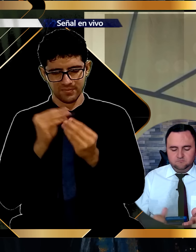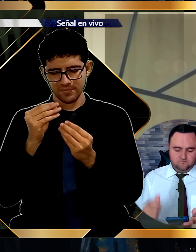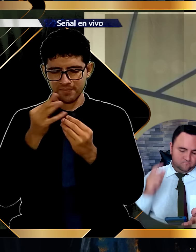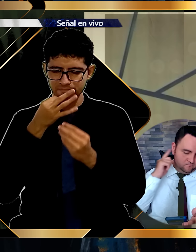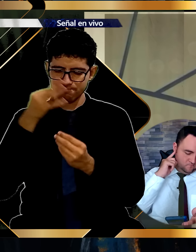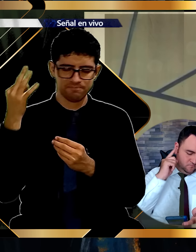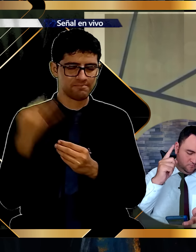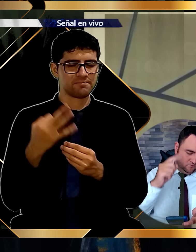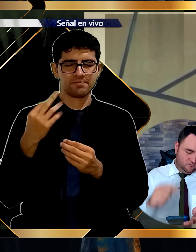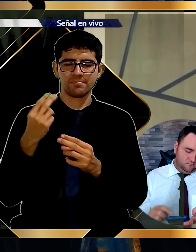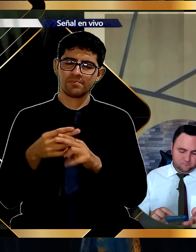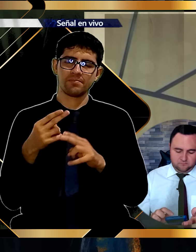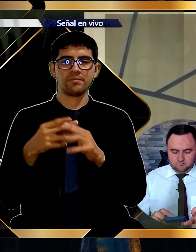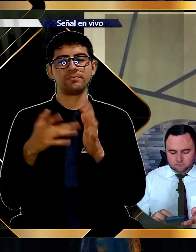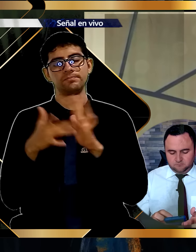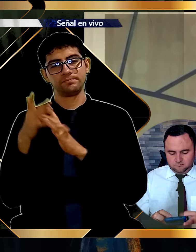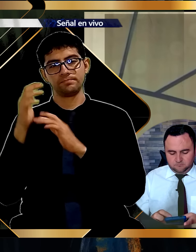Aleluya.